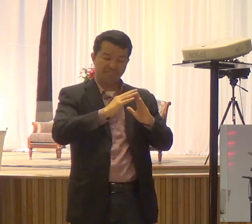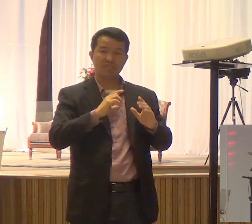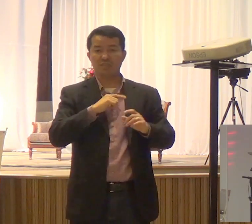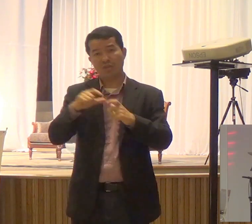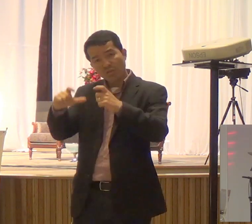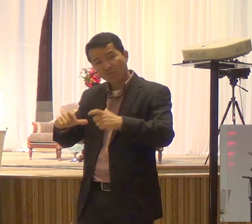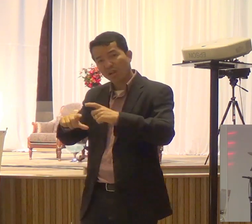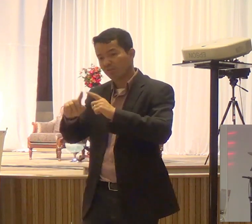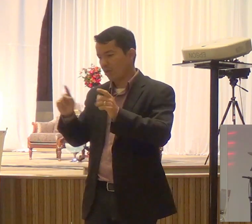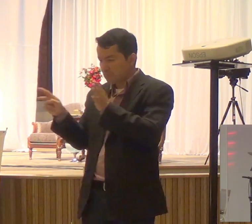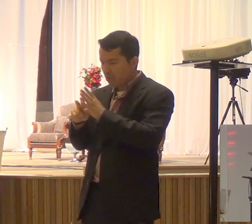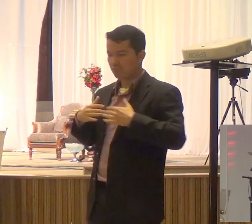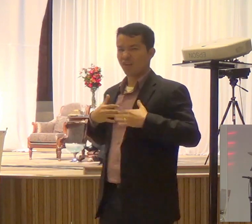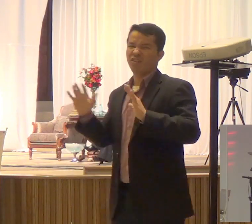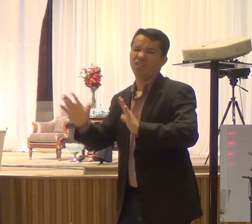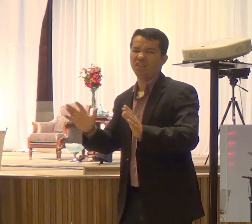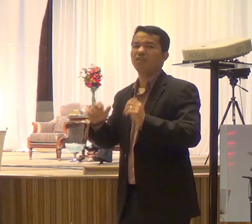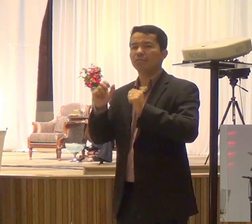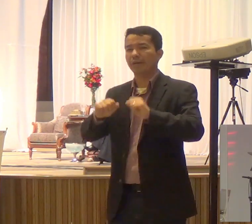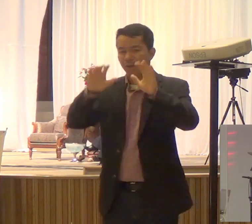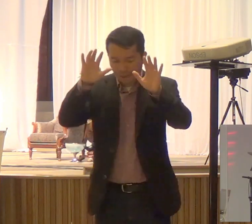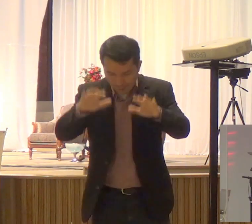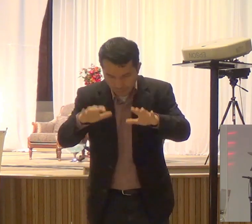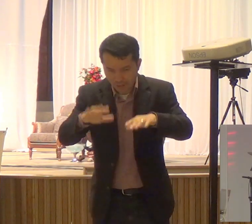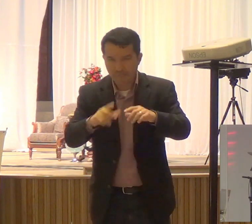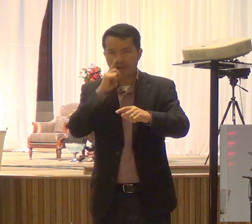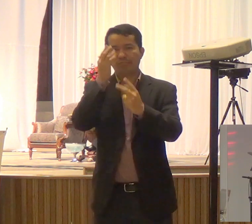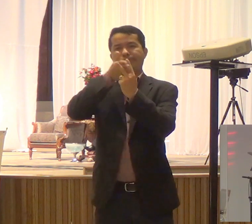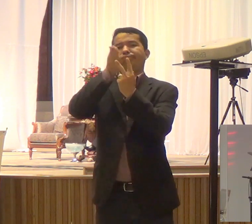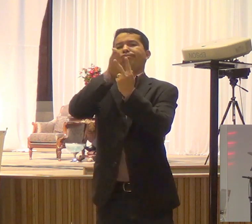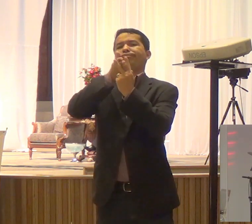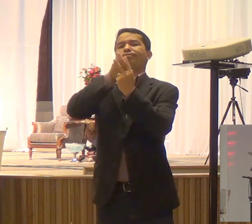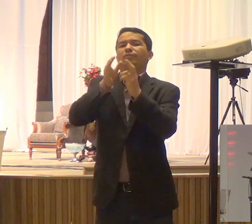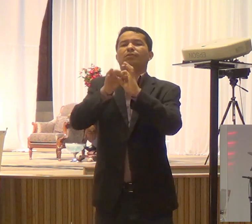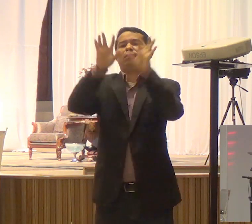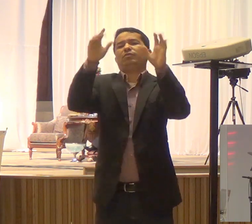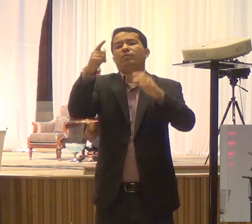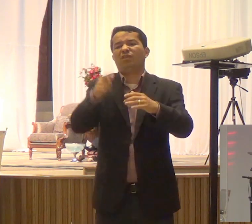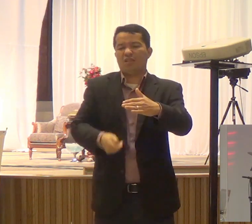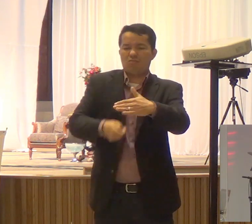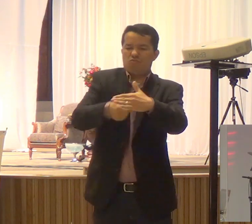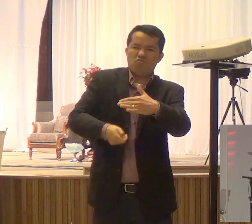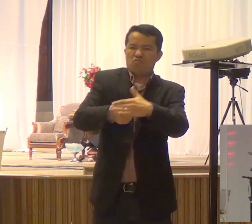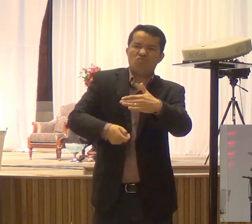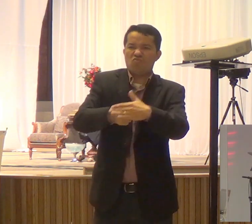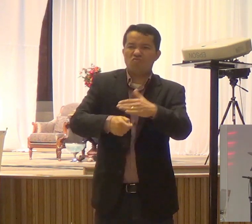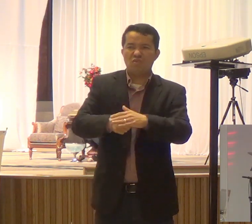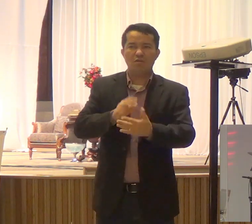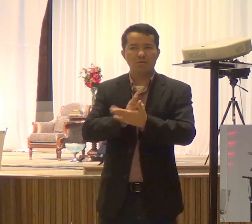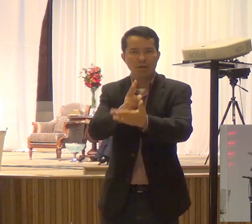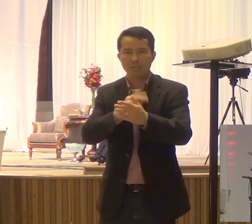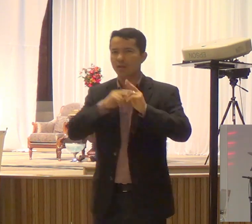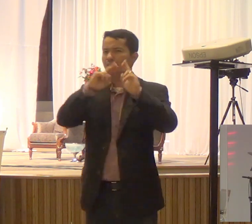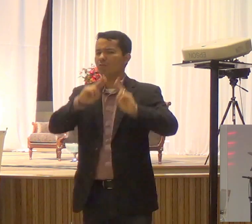lugar. Eles até podiam adorar a Deus, mas aquilo não era adoração livre. Eles estavam sempre debaixo dos